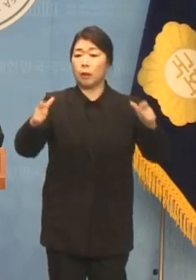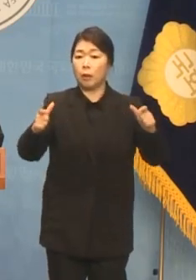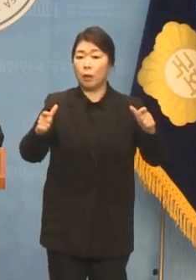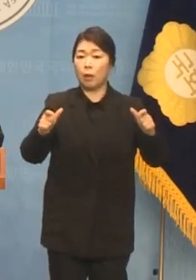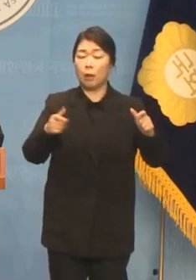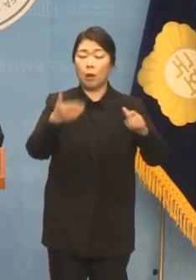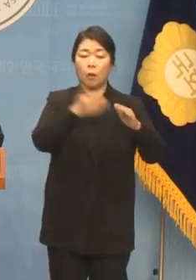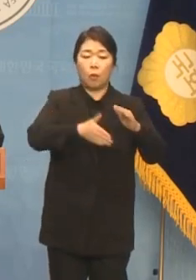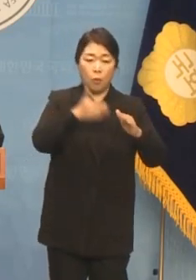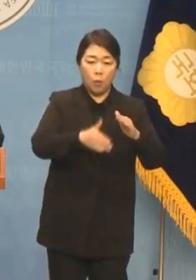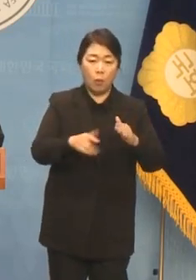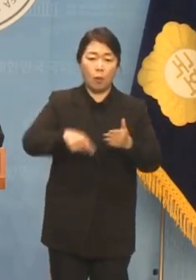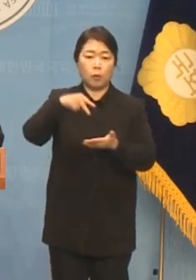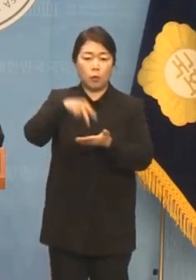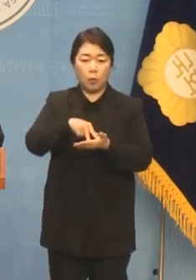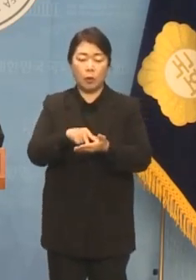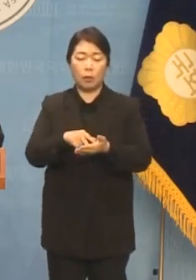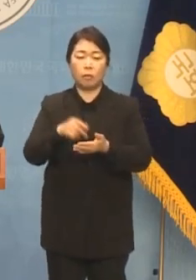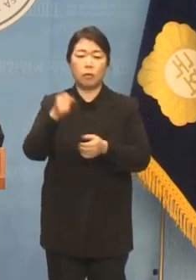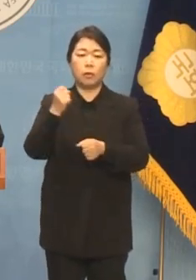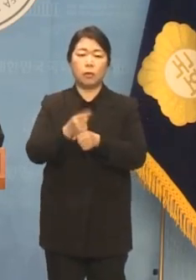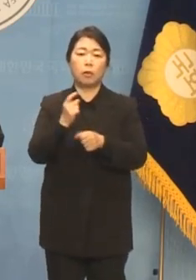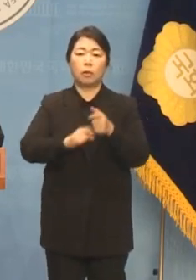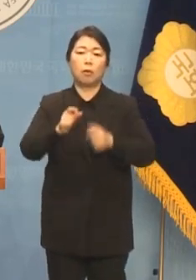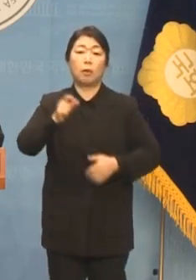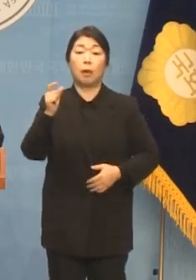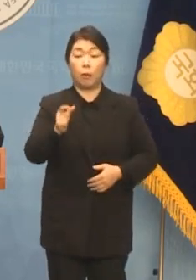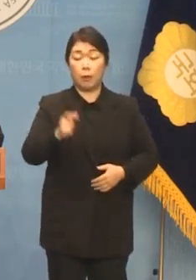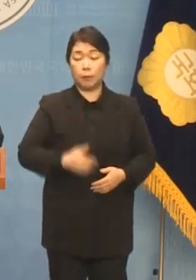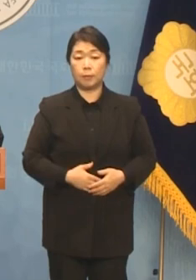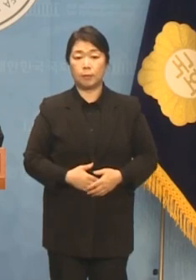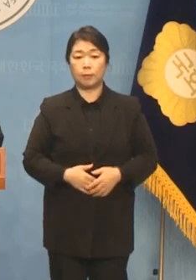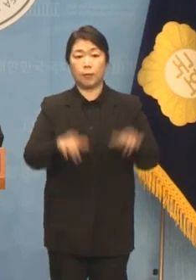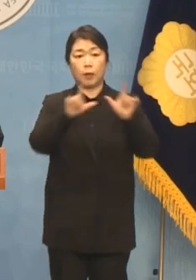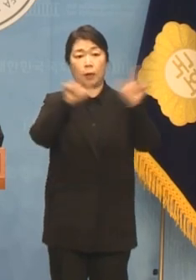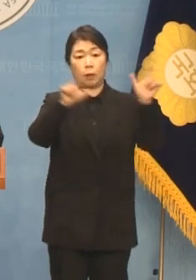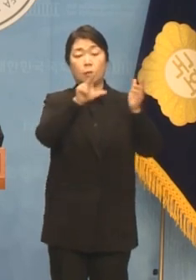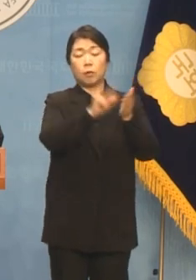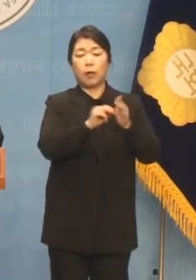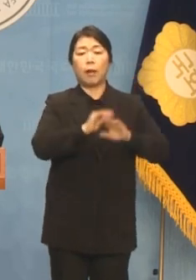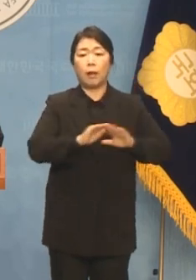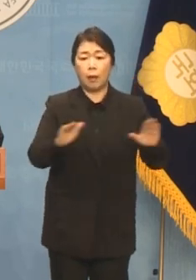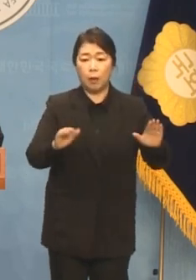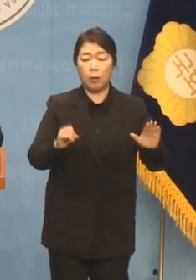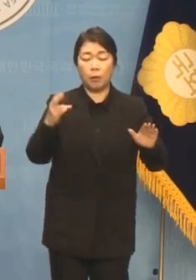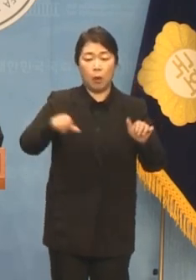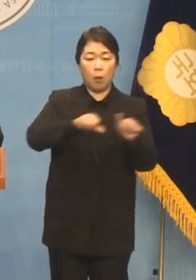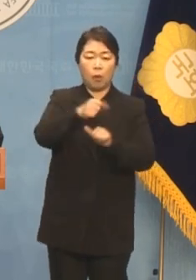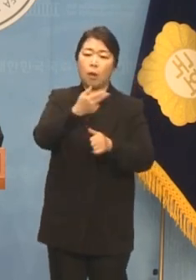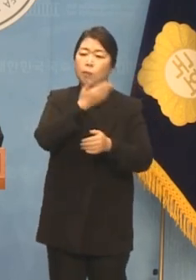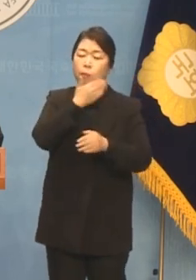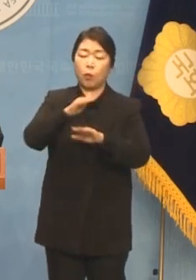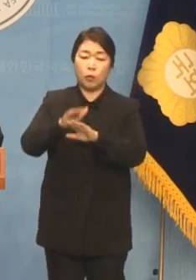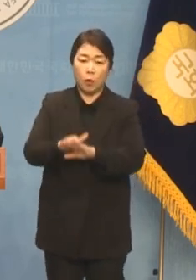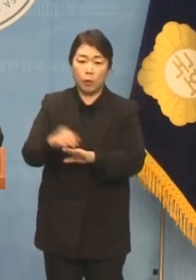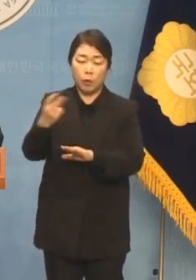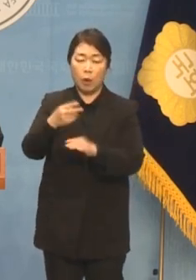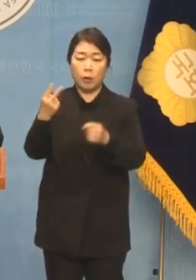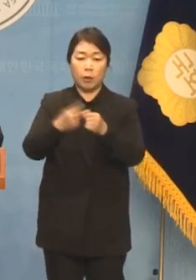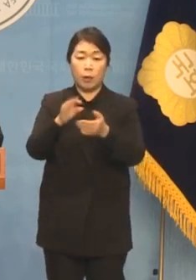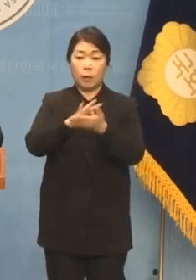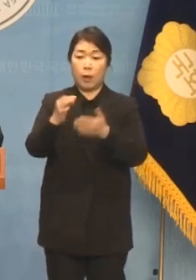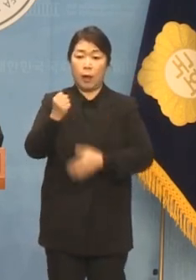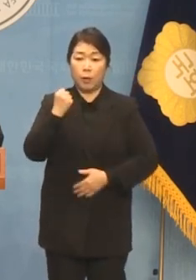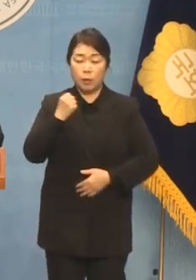독립성 강화 기후위기 극복과 환경보전 및 재생 에너지